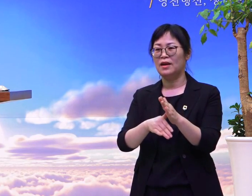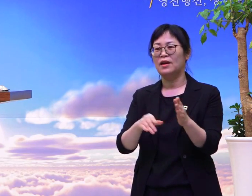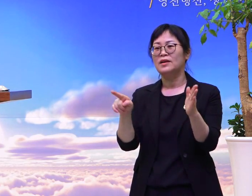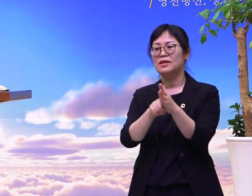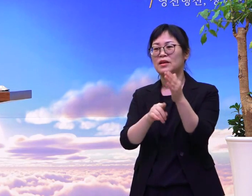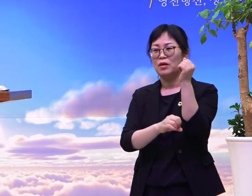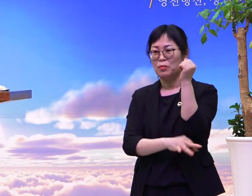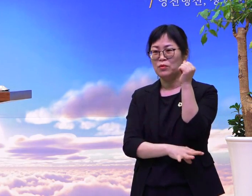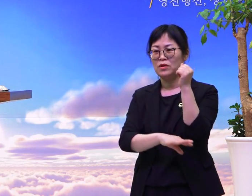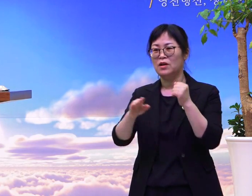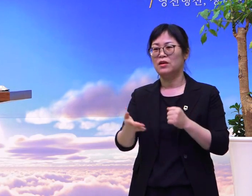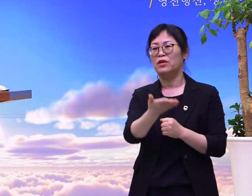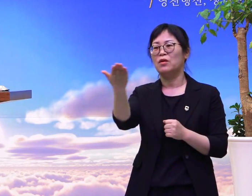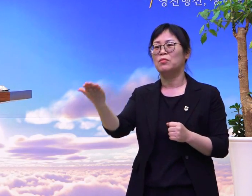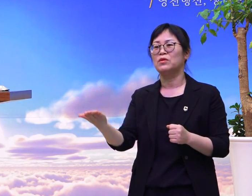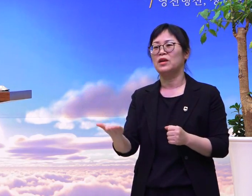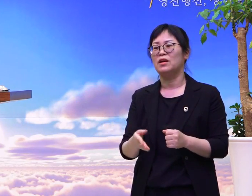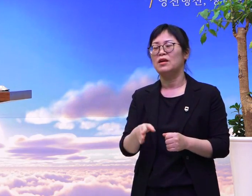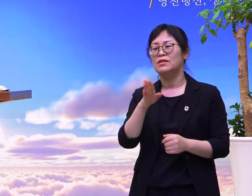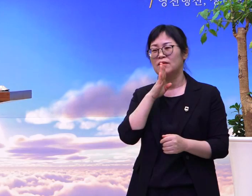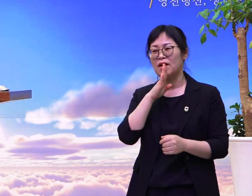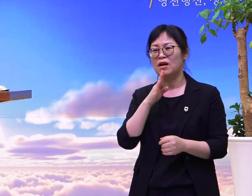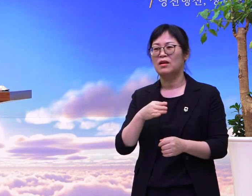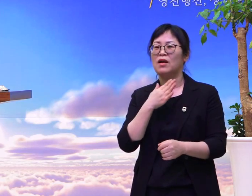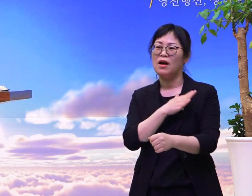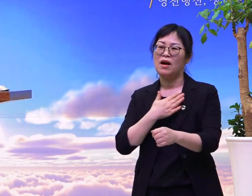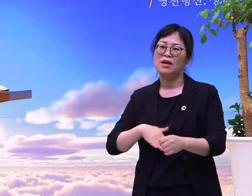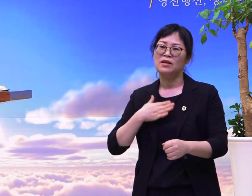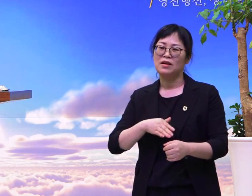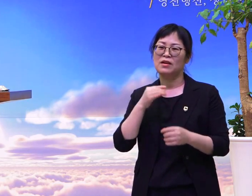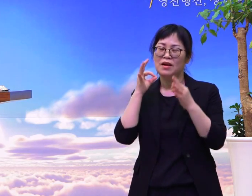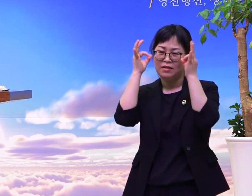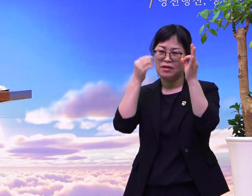본질을 여러분들이 제대로 배울 수 있게 되기를 간절히 소망합니다.